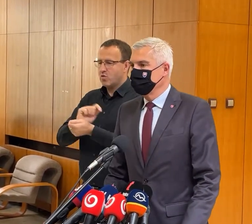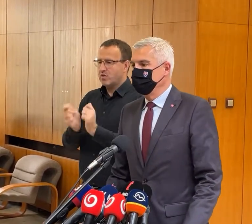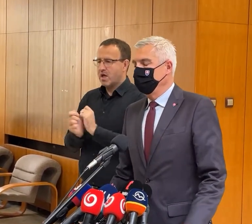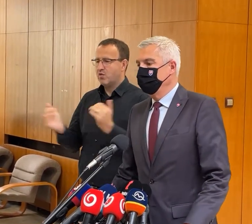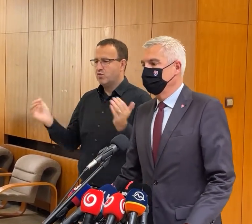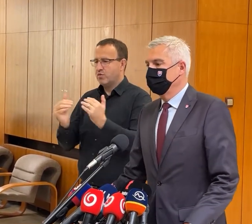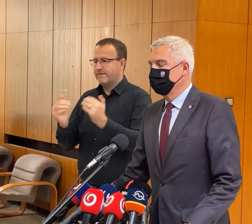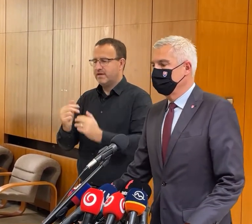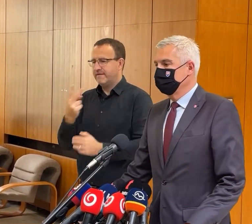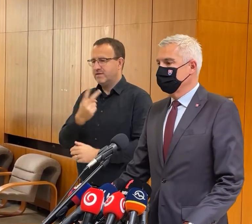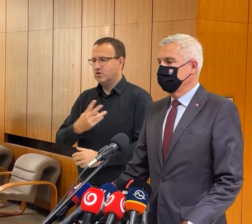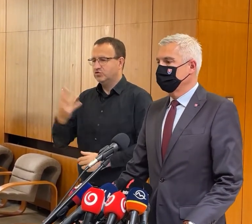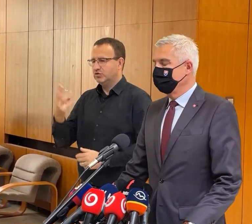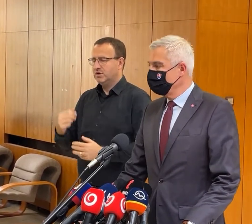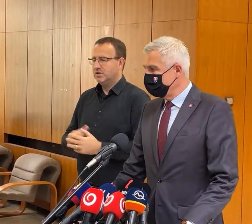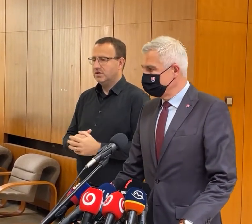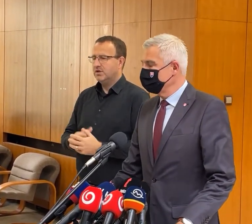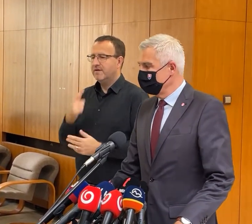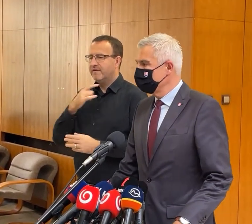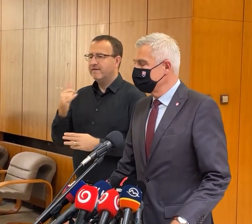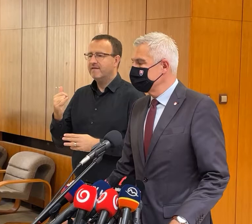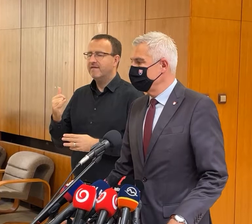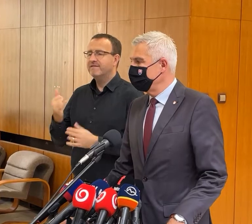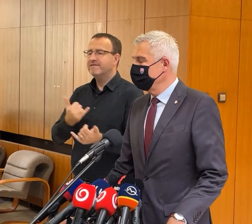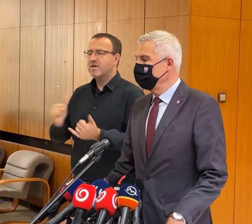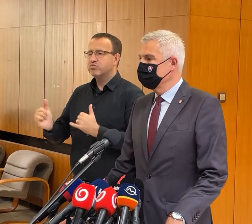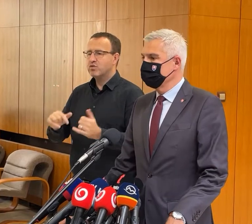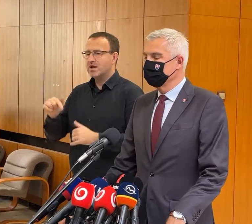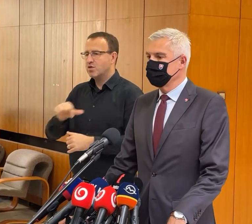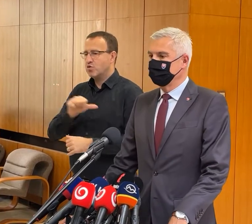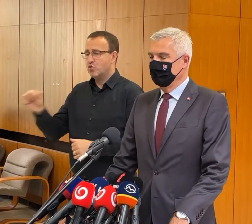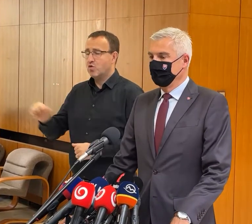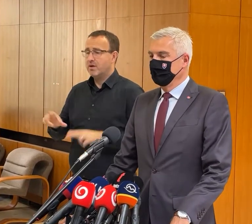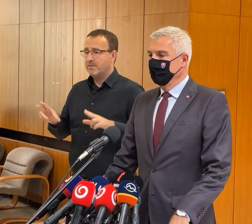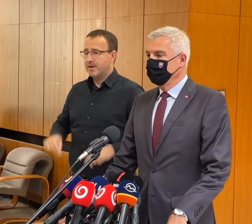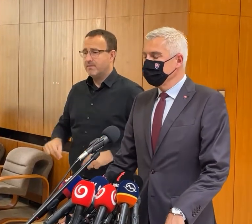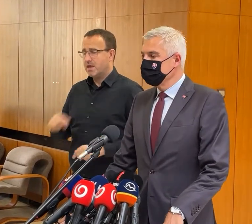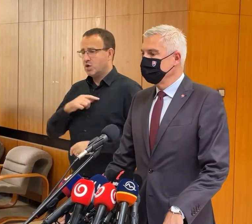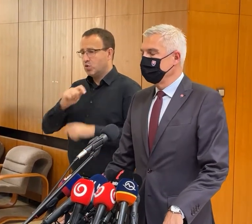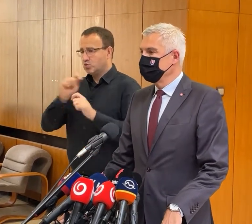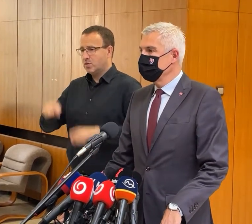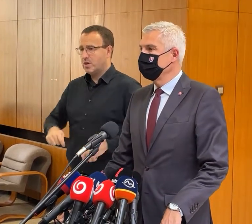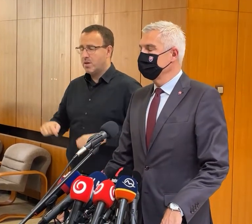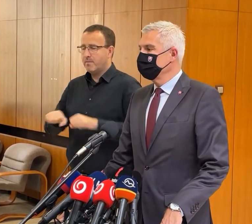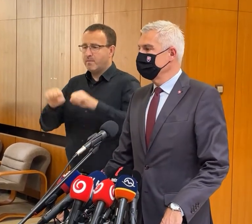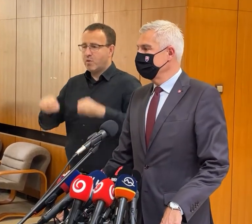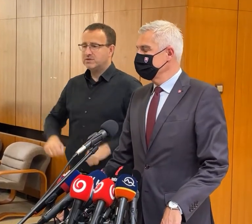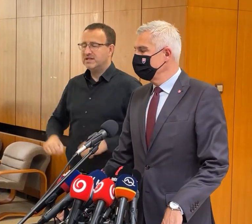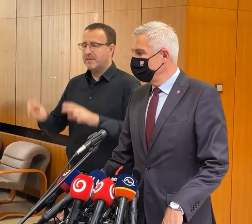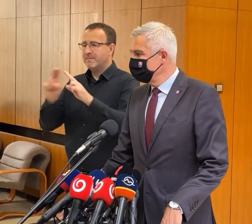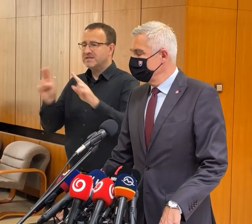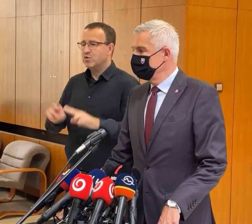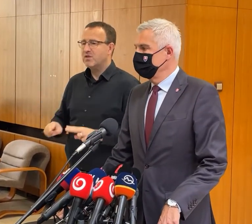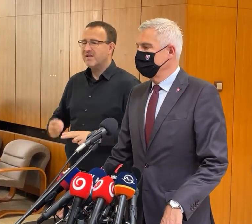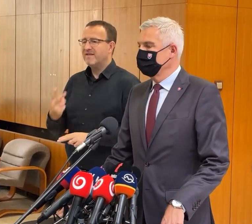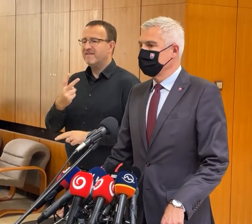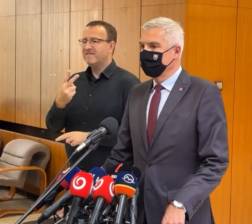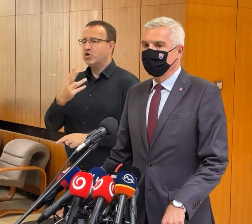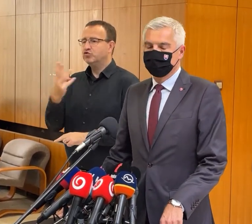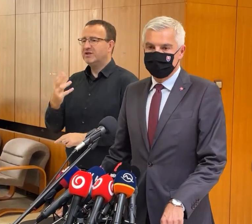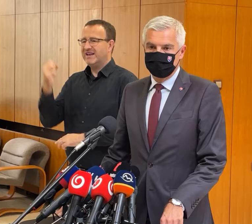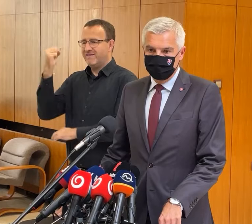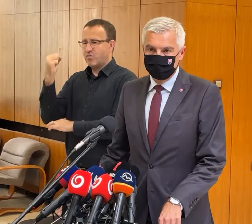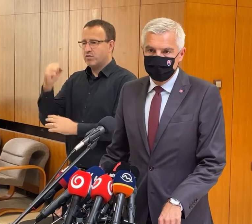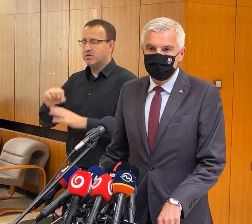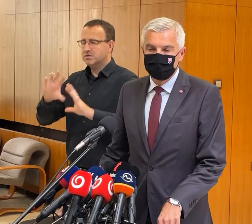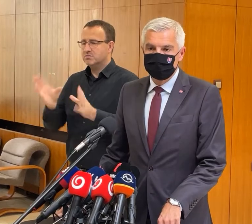úrovni V4 z februára tohto roku, kedy sa premiéri rozhodli, že posilnia Medzinárodný Vyšegrádsky fond